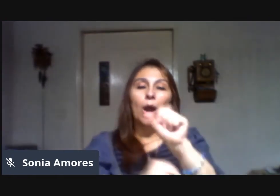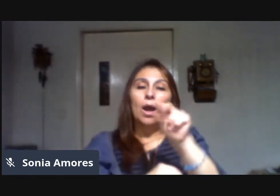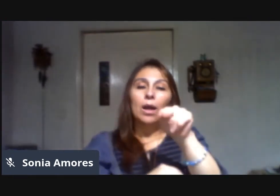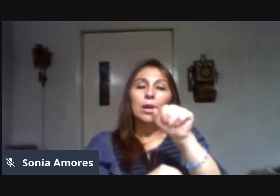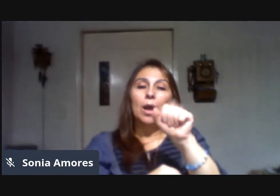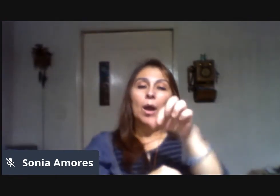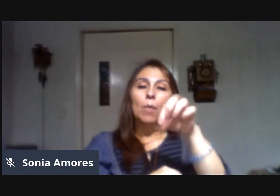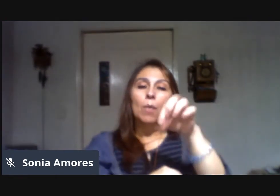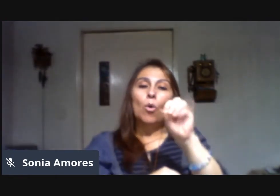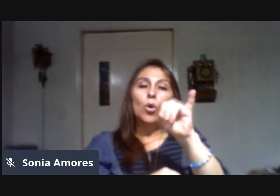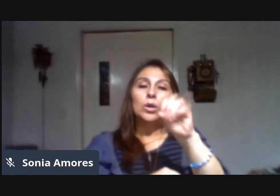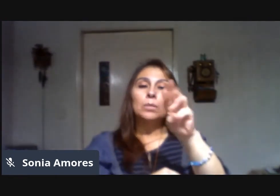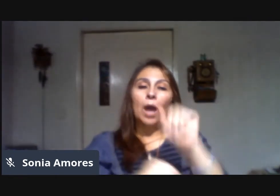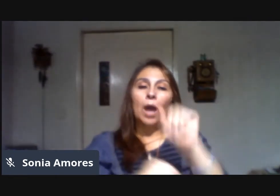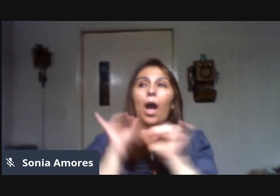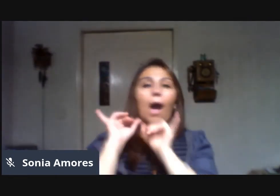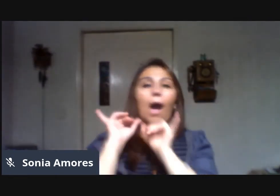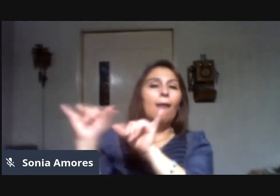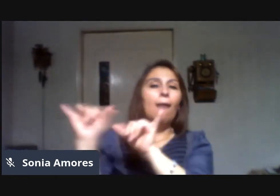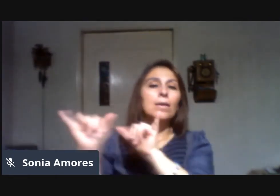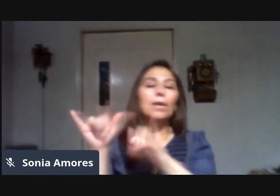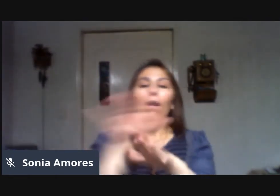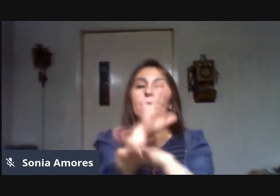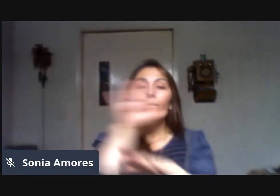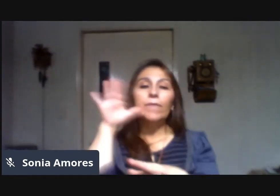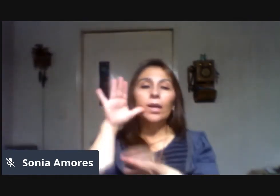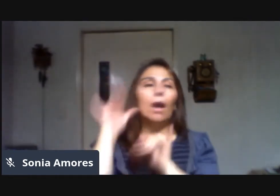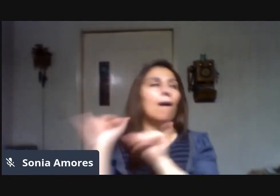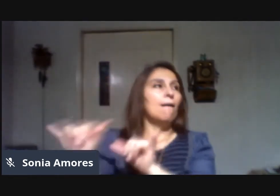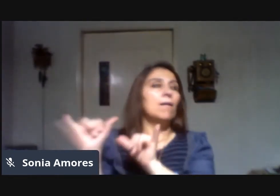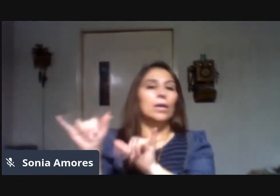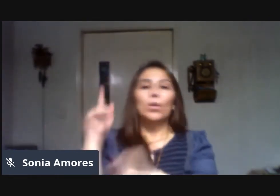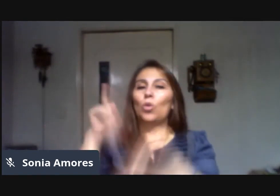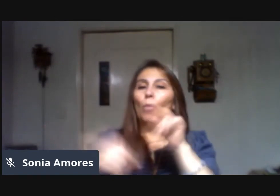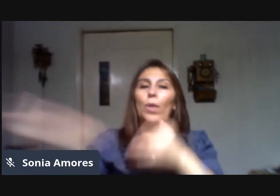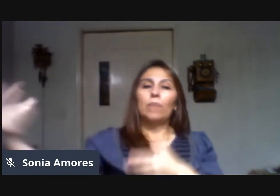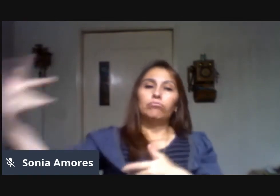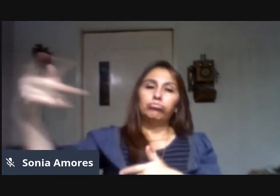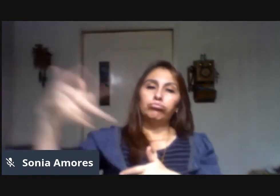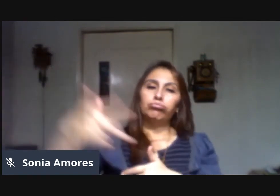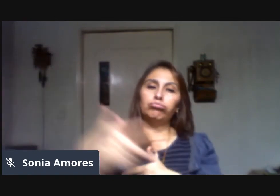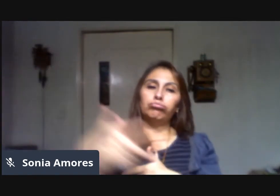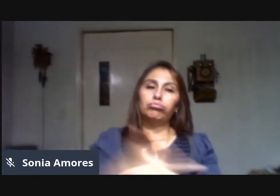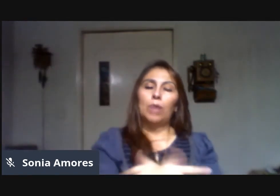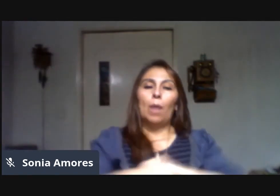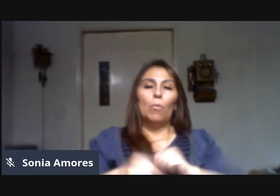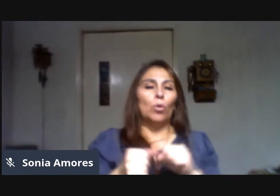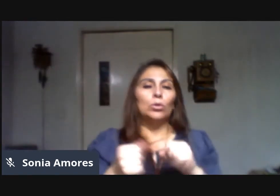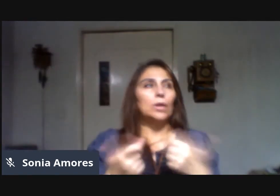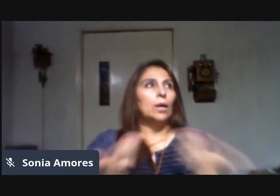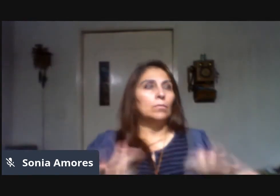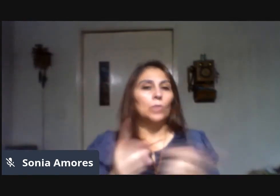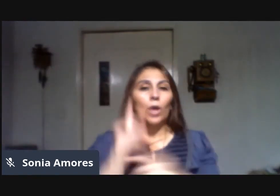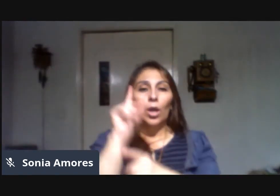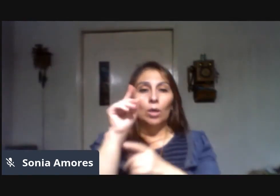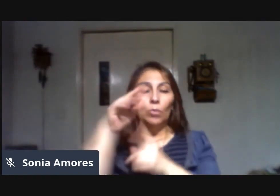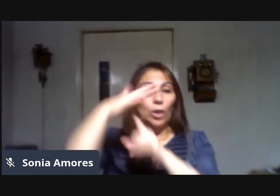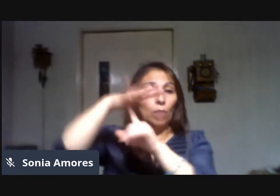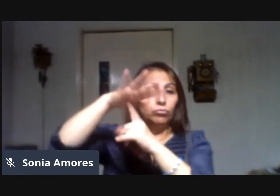helicóptero, pero están en sus fincas pasando esta contingencia? Entonces, yo creo que la pandemia